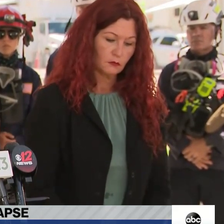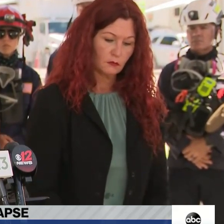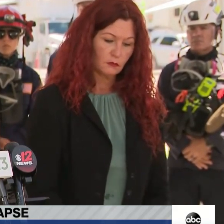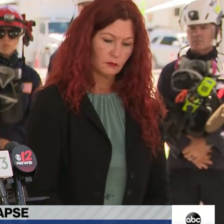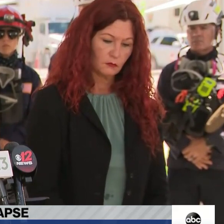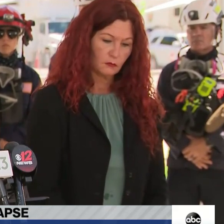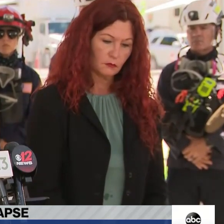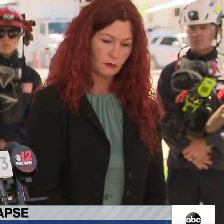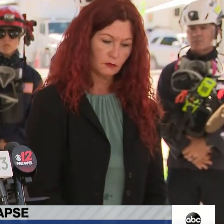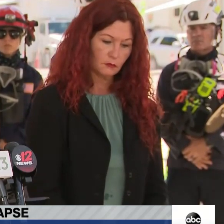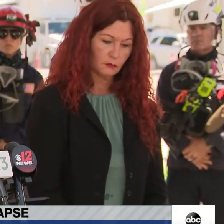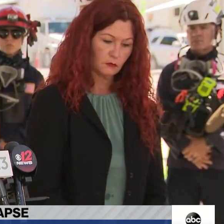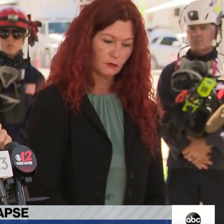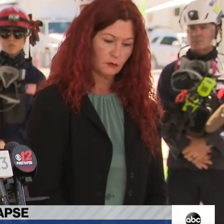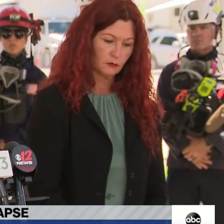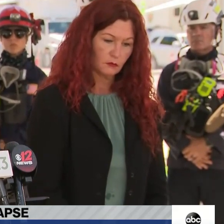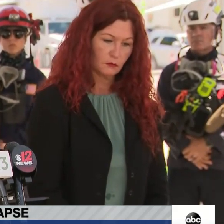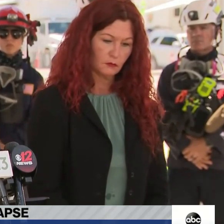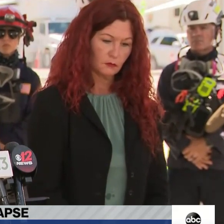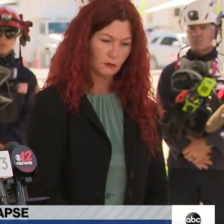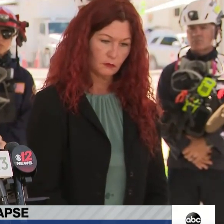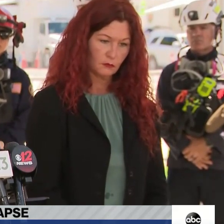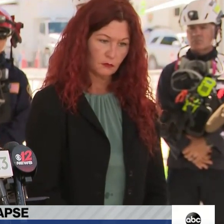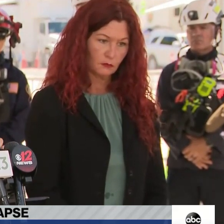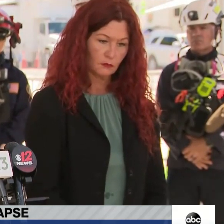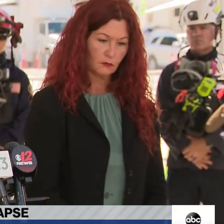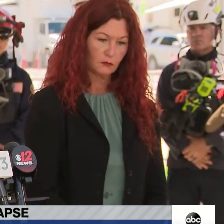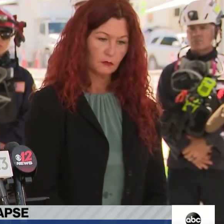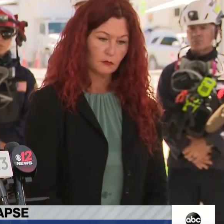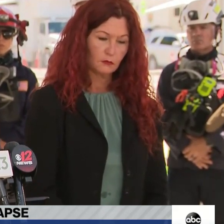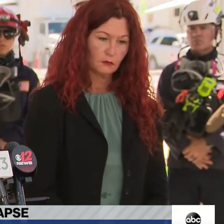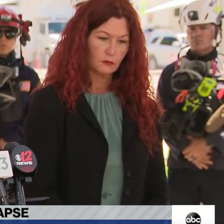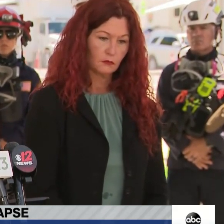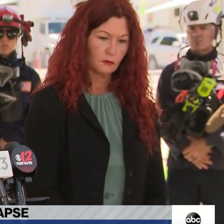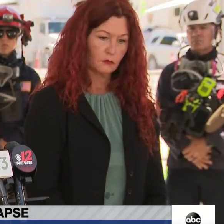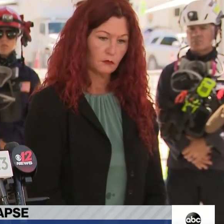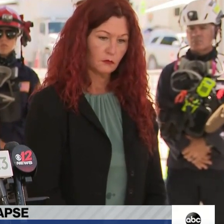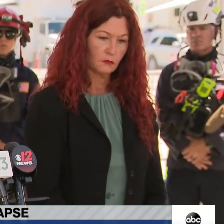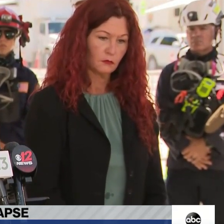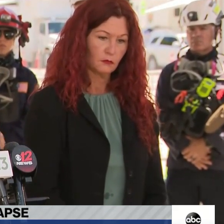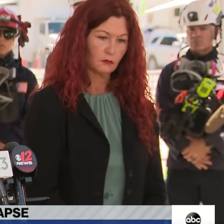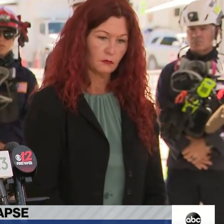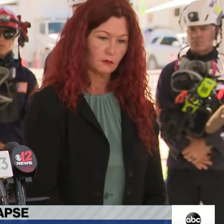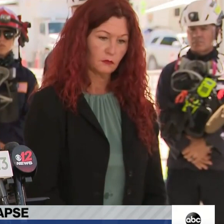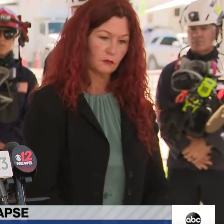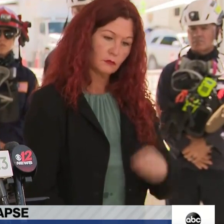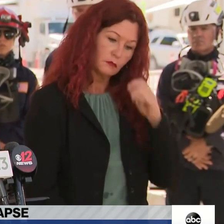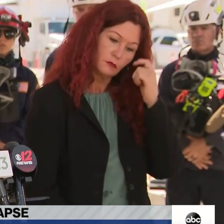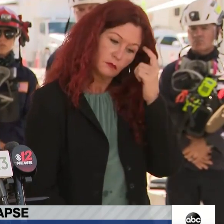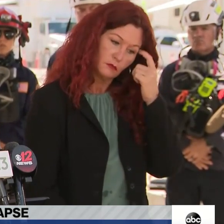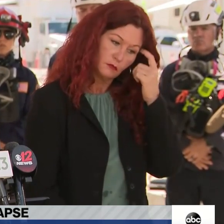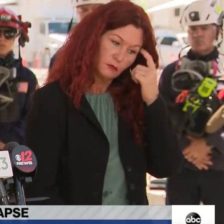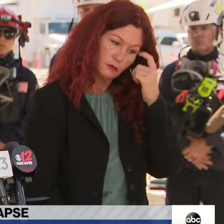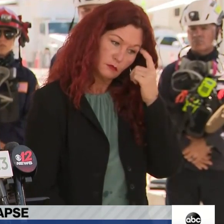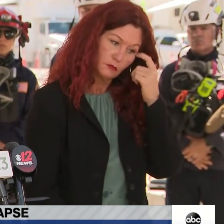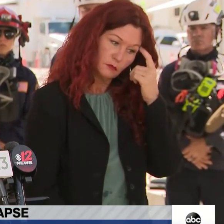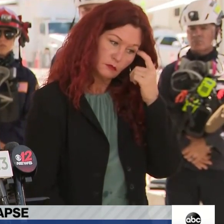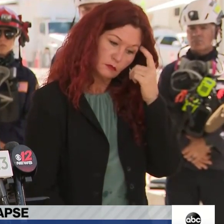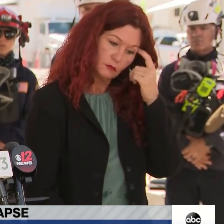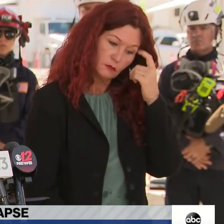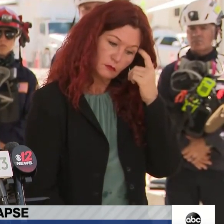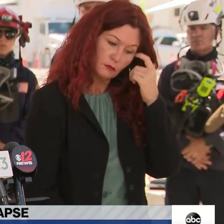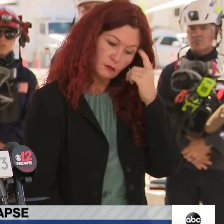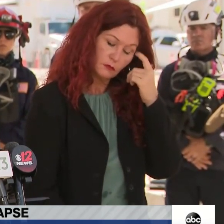las cámaras y todo lo que han hecho, no han encontrado ninguna mascota. Yo también tengo animales, gatos,